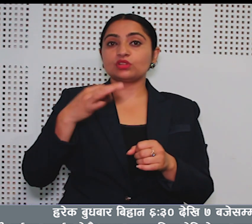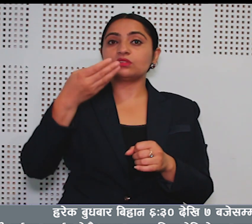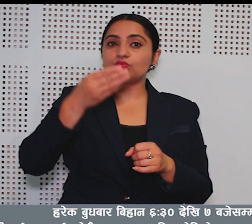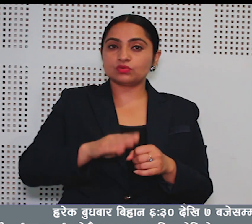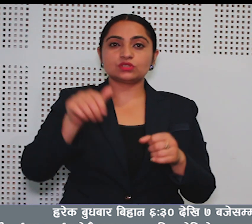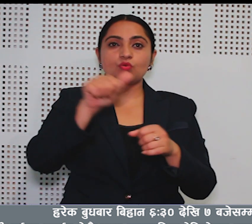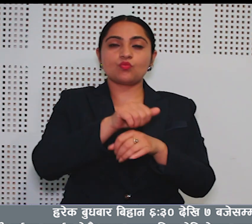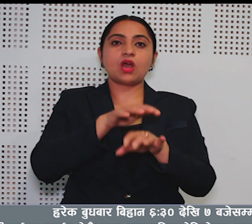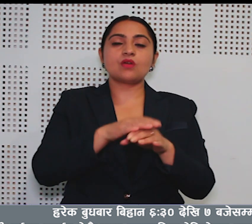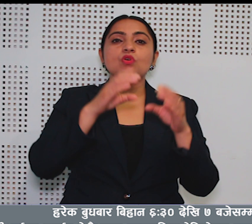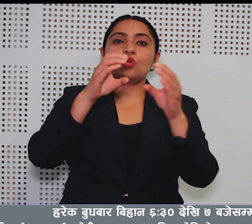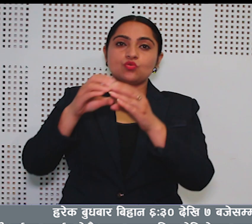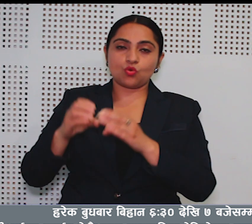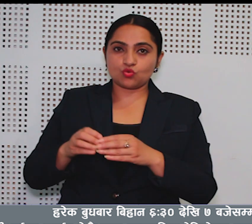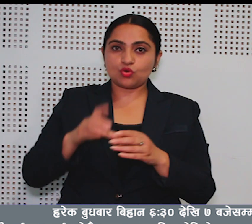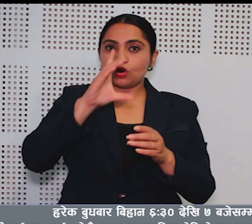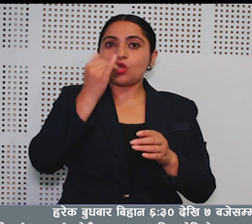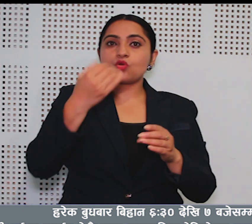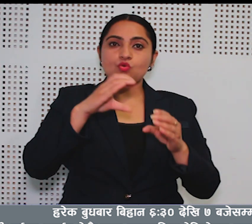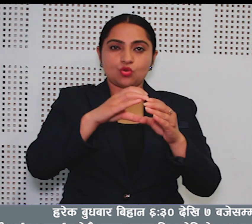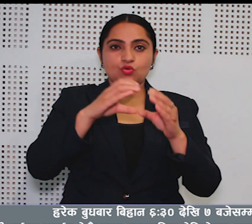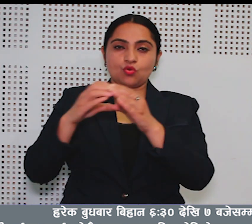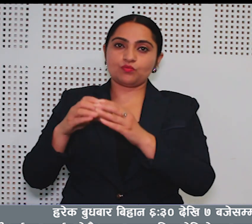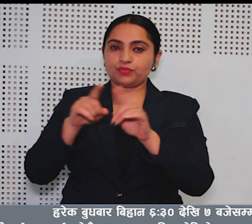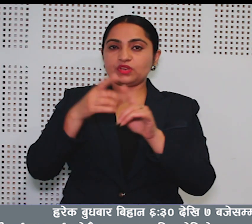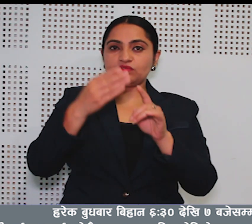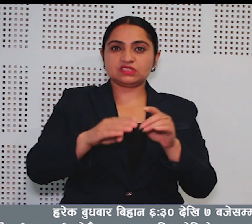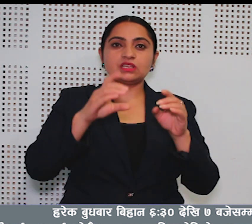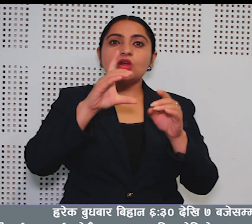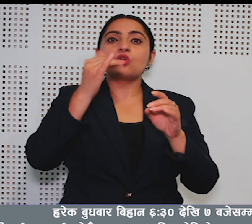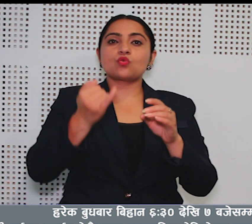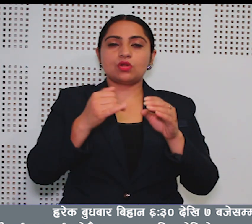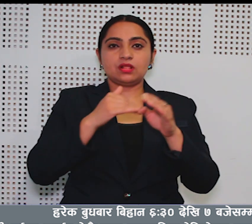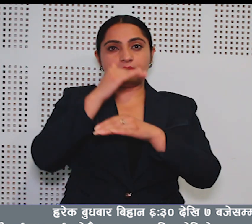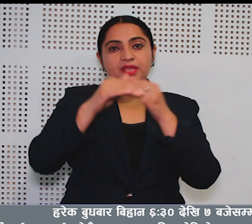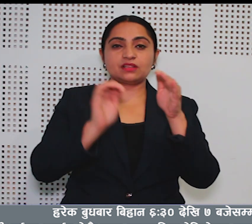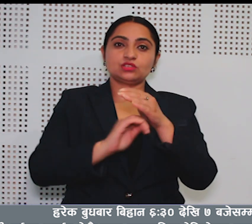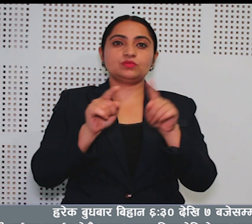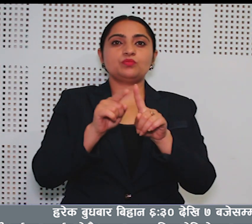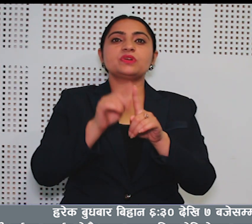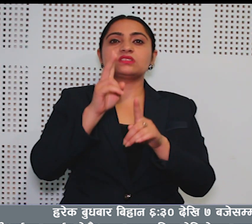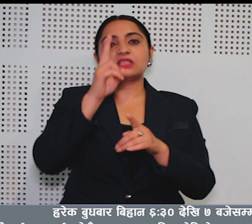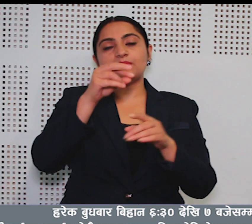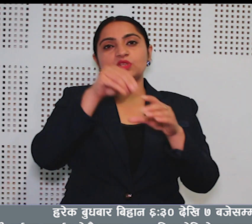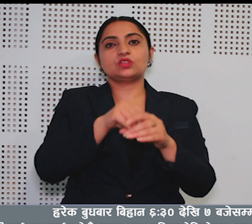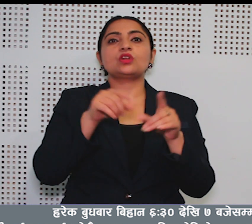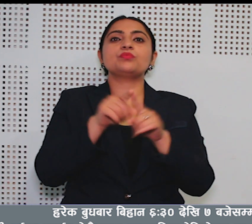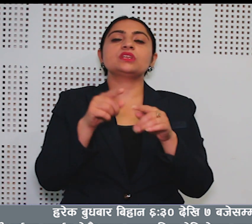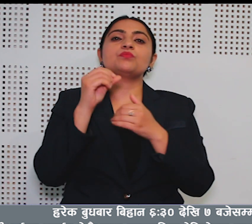उहाँहरू टोलको पनि हुनुहुन्छ र हाम्रो हरेक ठाउँमा टोल विकास समिति छ। टोल विकास समितिका पनि पदाधिकारी हुनुहुन्छ, जसले गर्दा